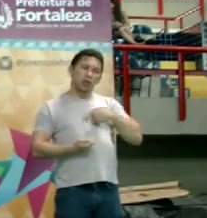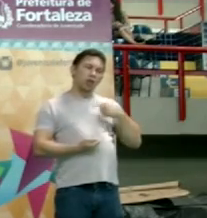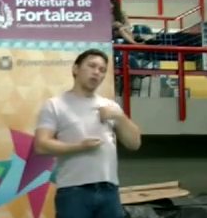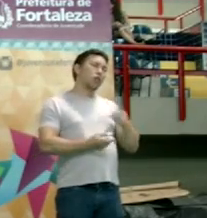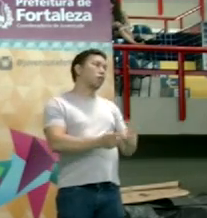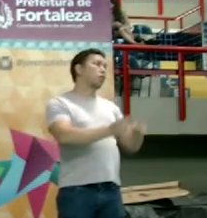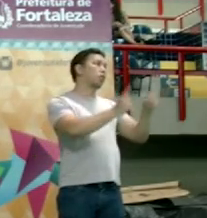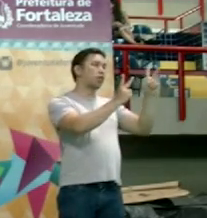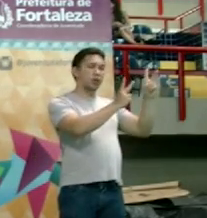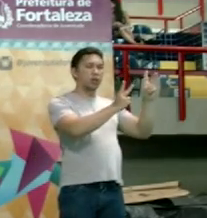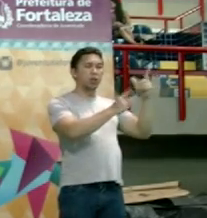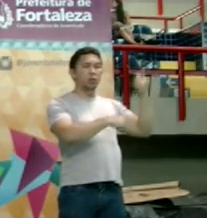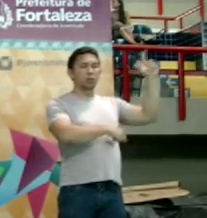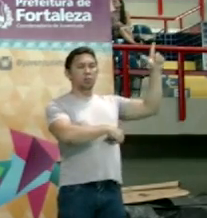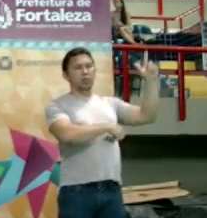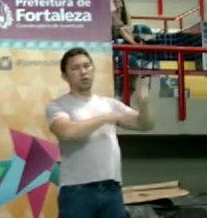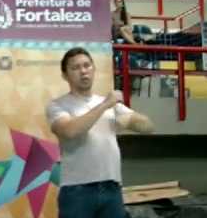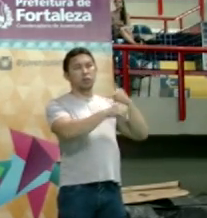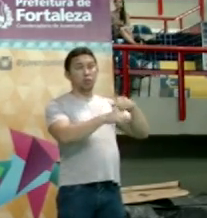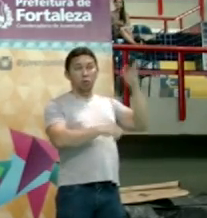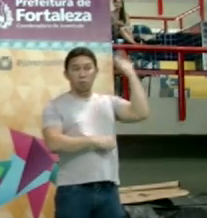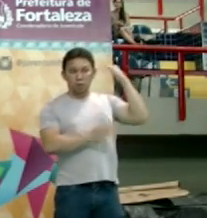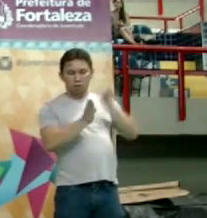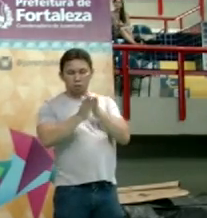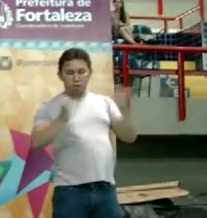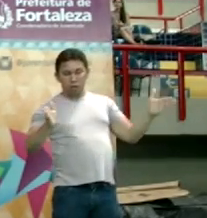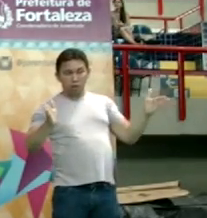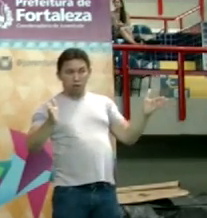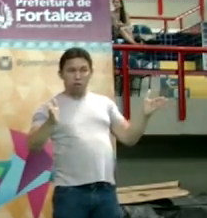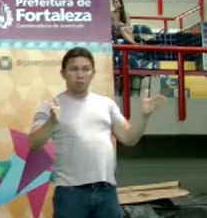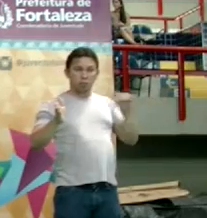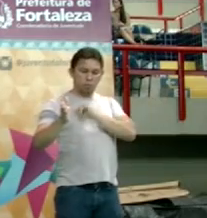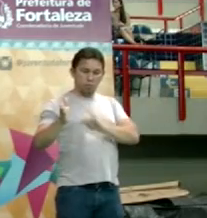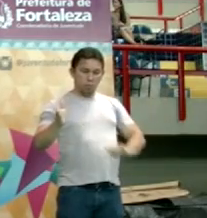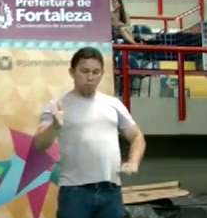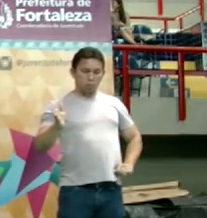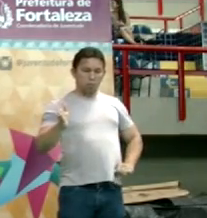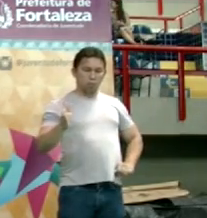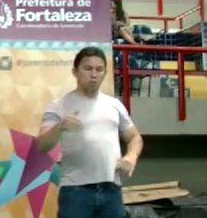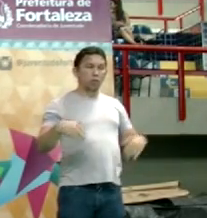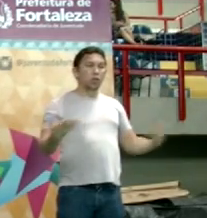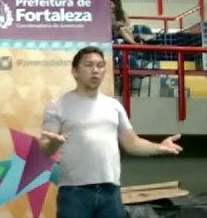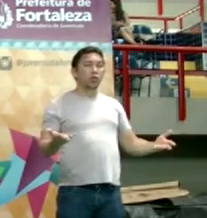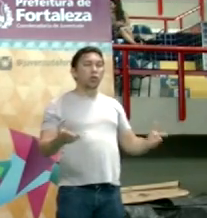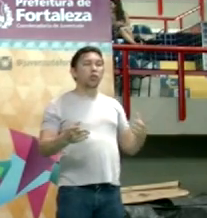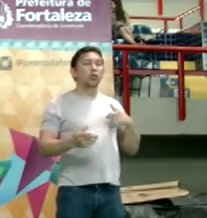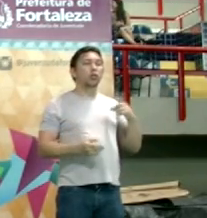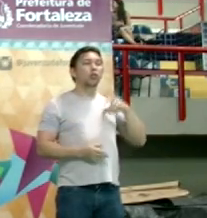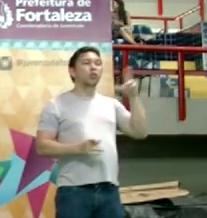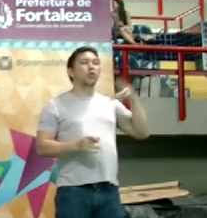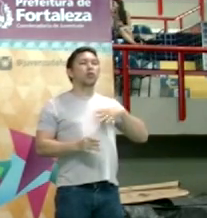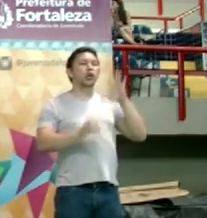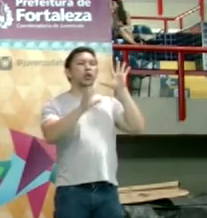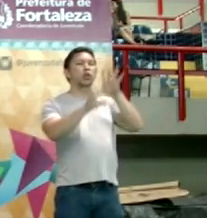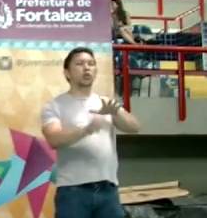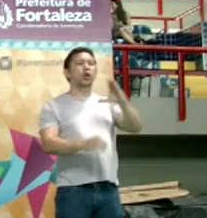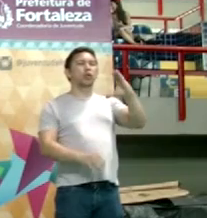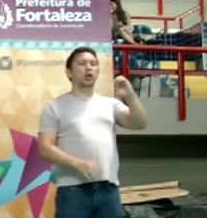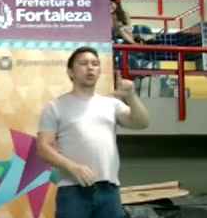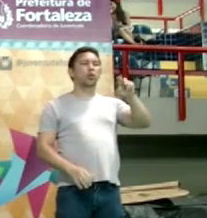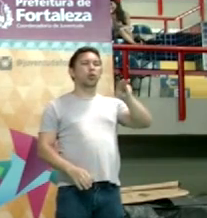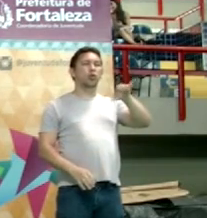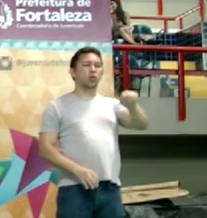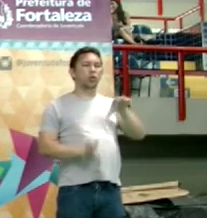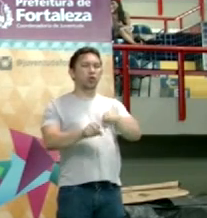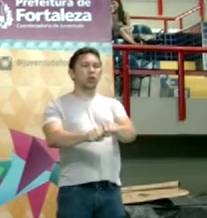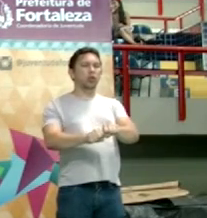países. A nossa economia do império, pessoal, ela se fundamenta igual à economia da colônia. Igual. O